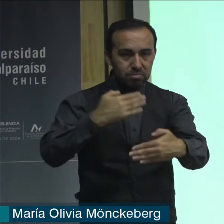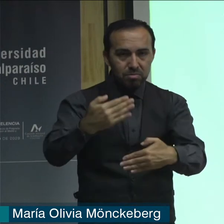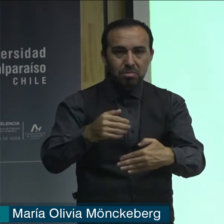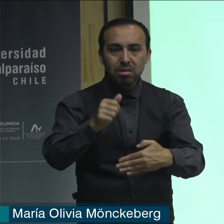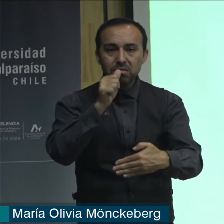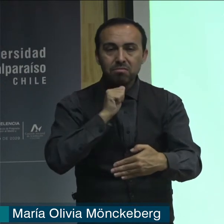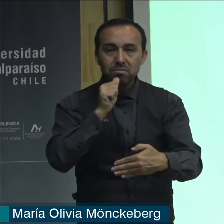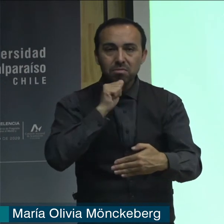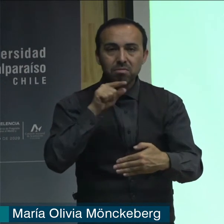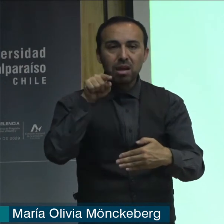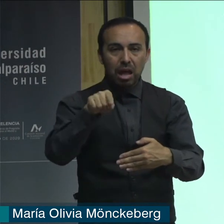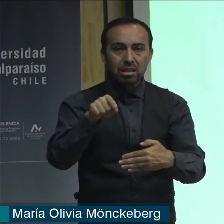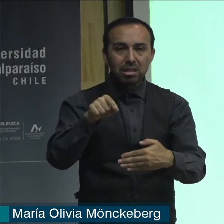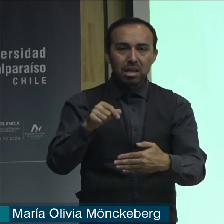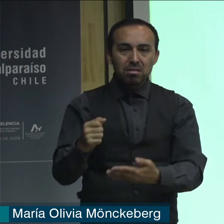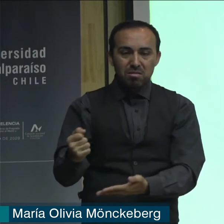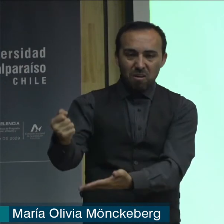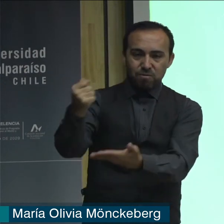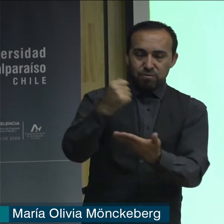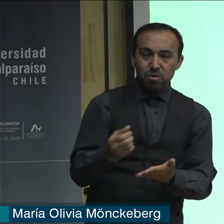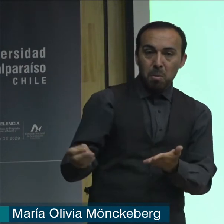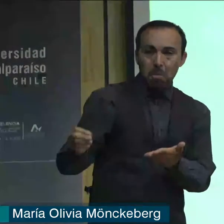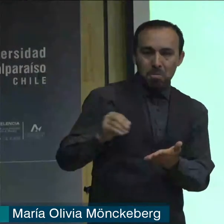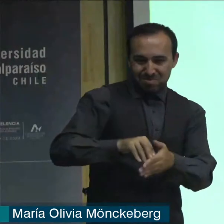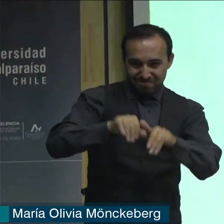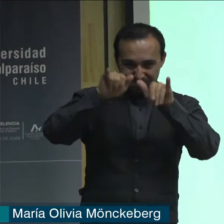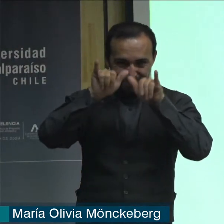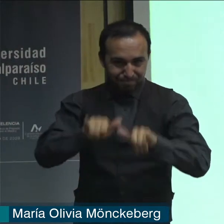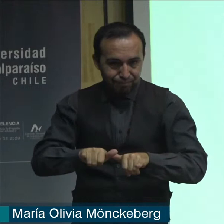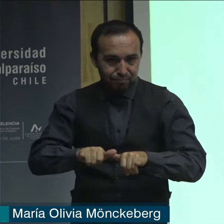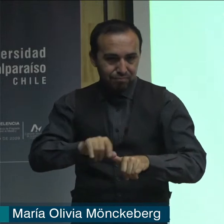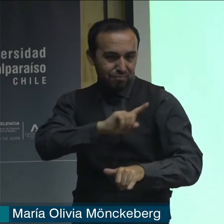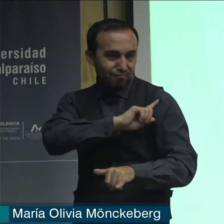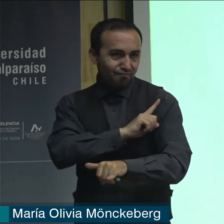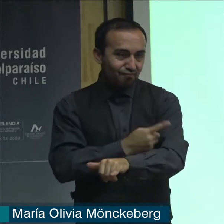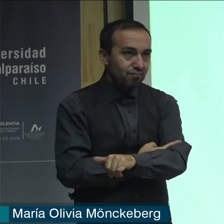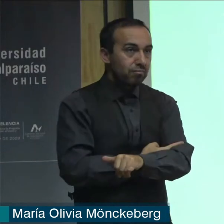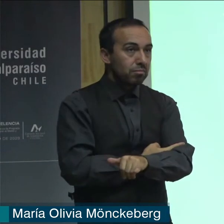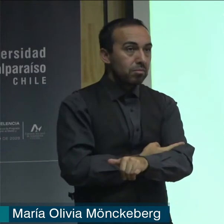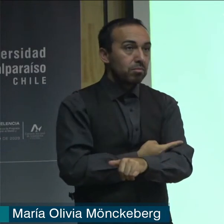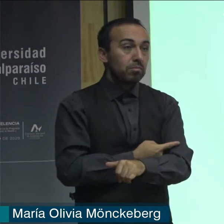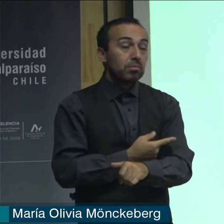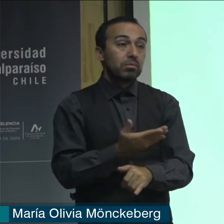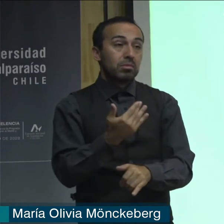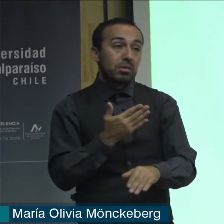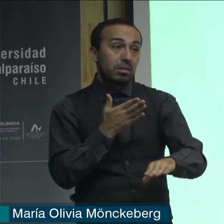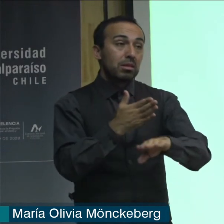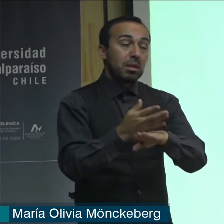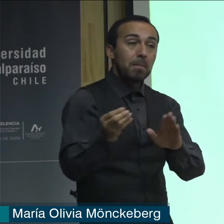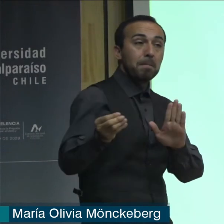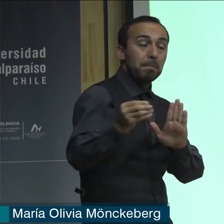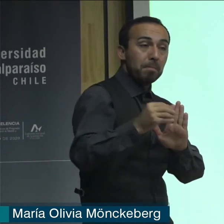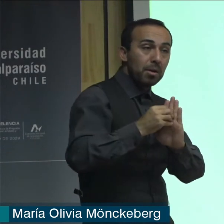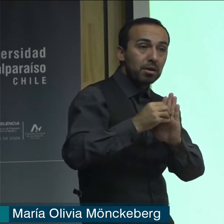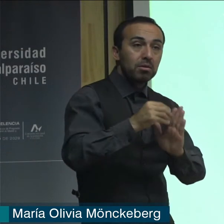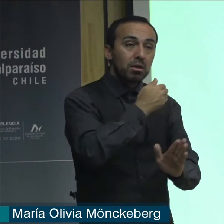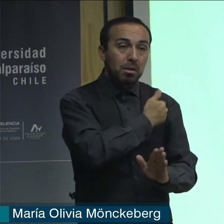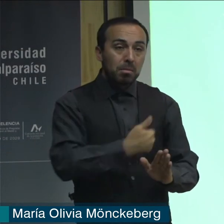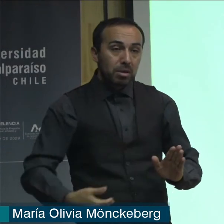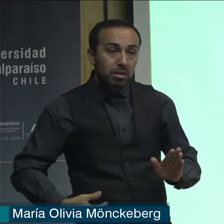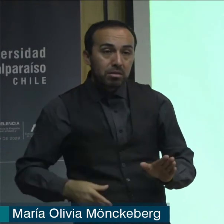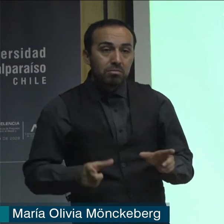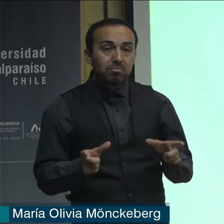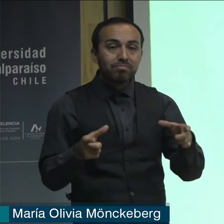fortalecimiento yo creo que lo voy a ir a conversar con mucho más de atención con el presidente el consorcio en la universidad del Estado